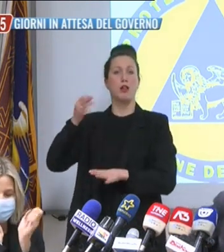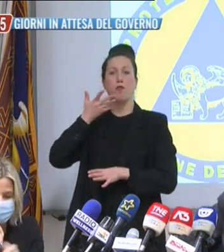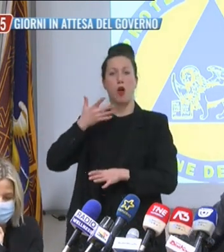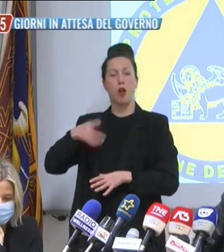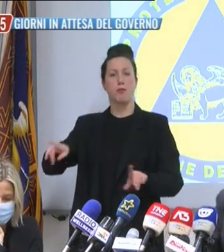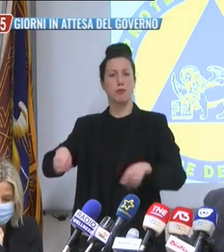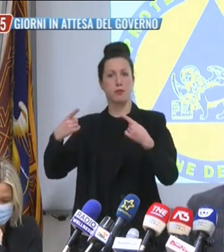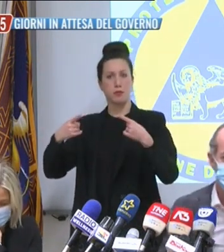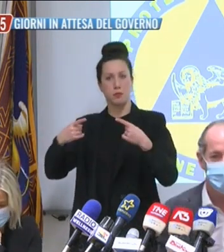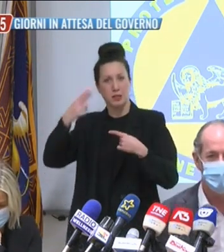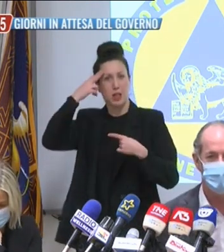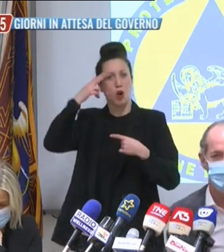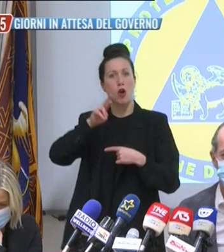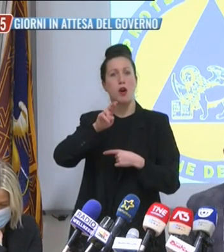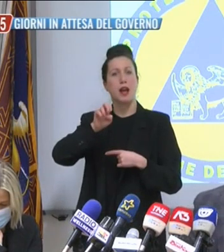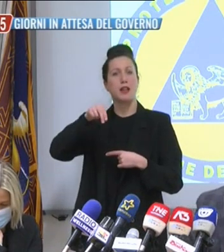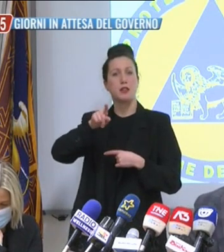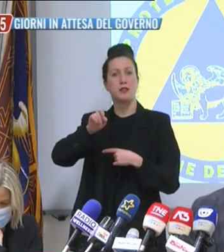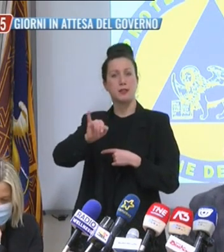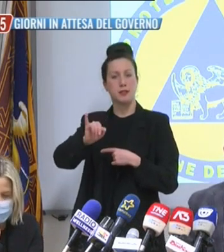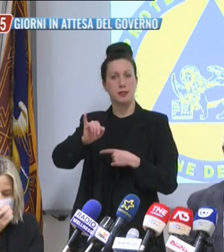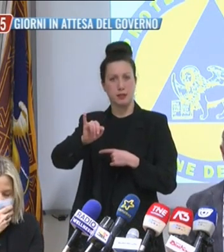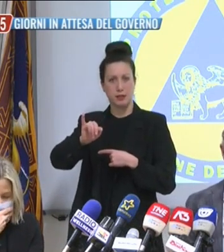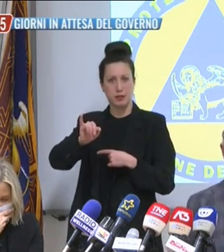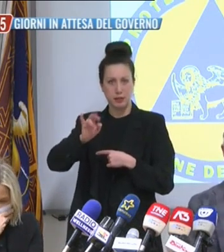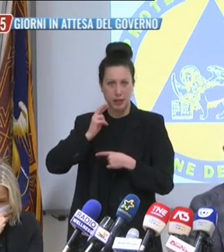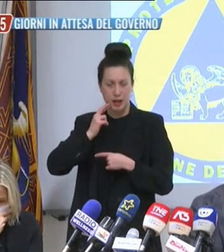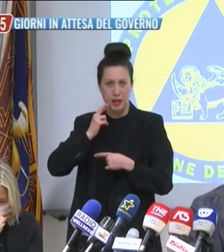votare, ci impugnava la legge quella volta, se vi ricordate.